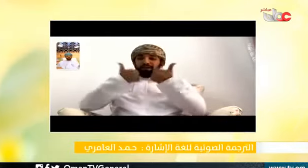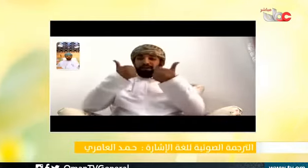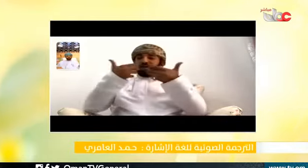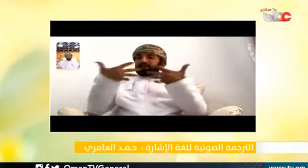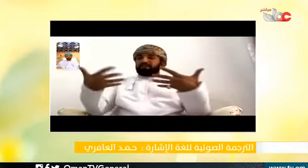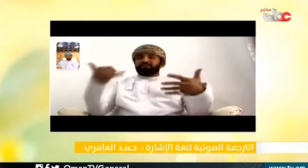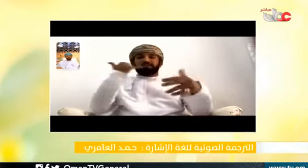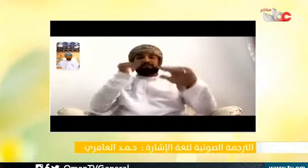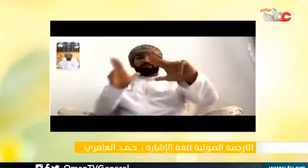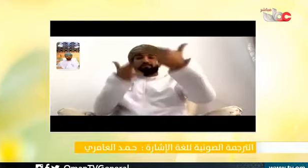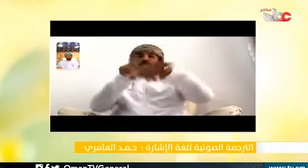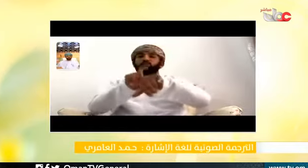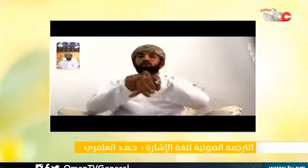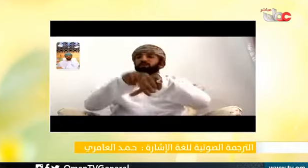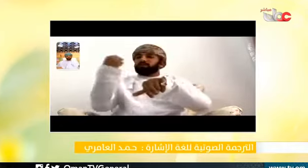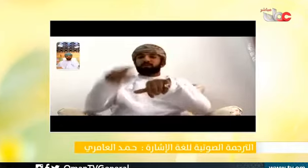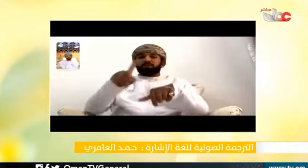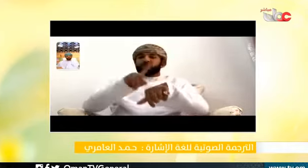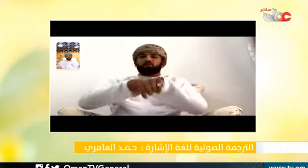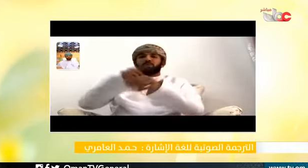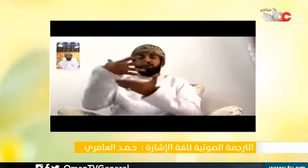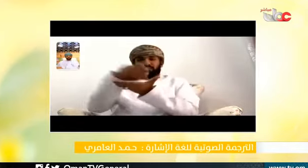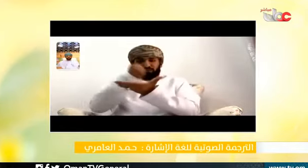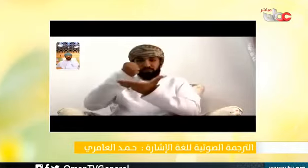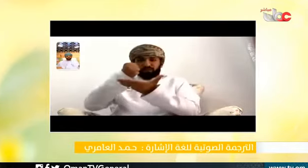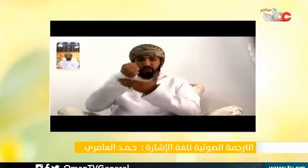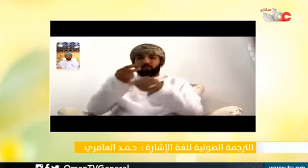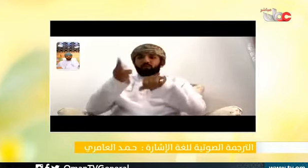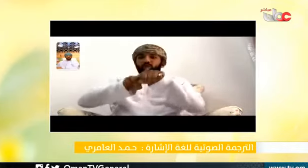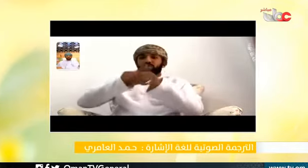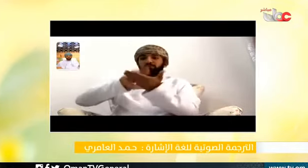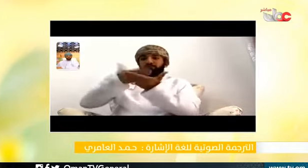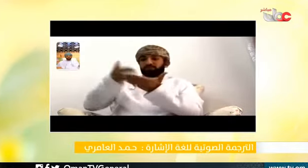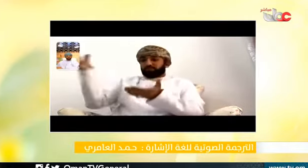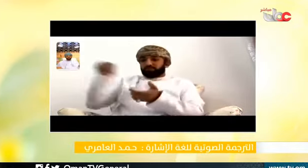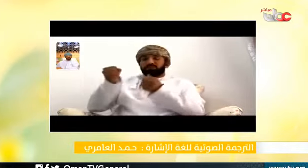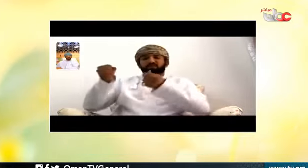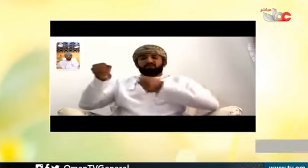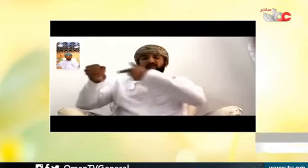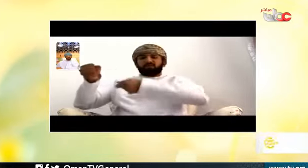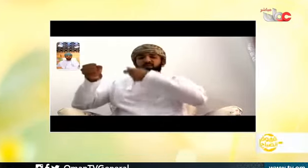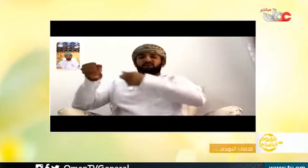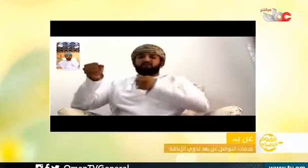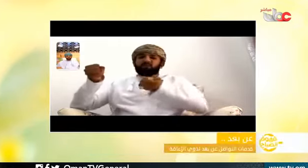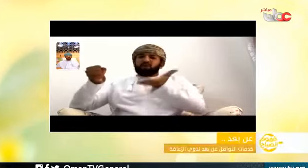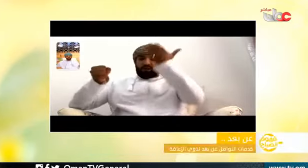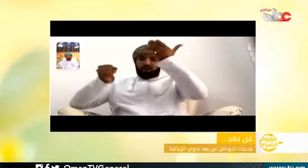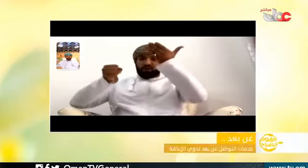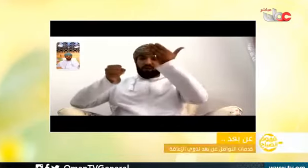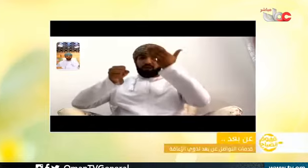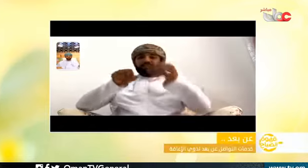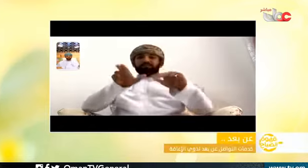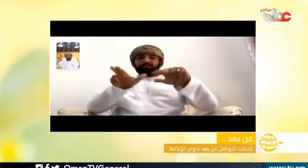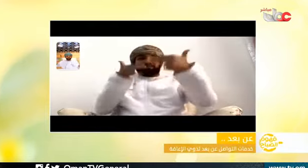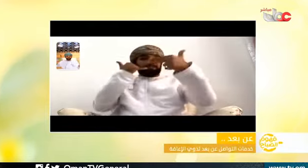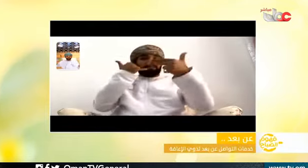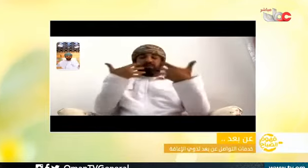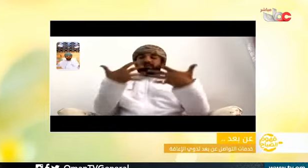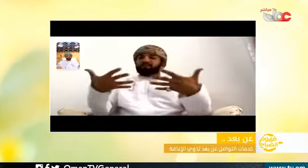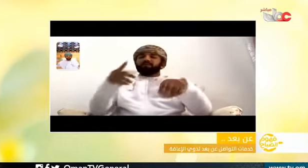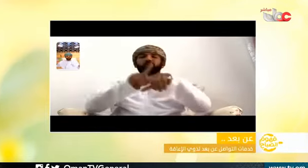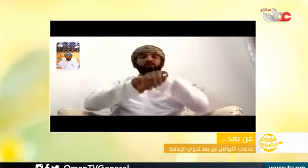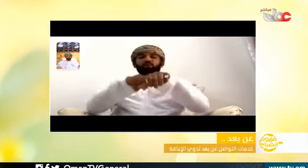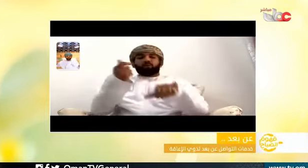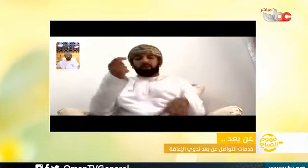جميع الأمور في جهاز واحد وتطبيق واحد. وأيضا يعني بصعوبة وجود مترجمين في